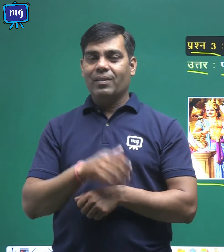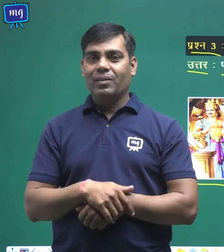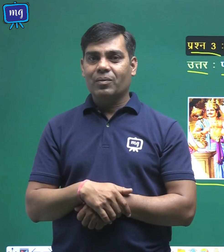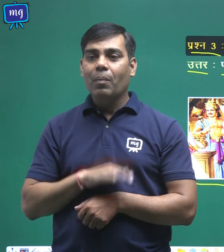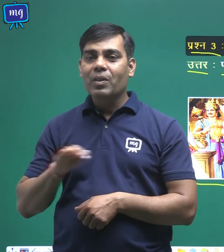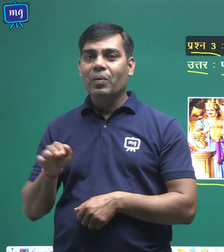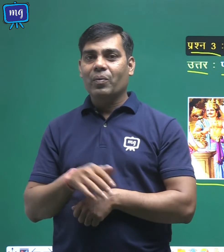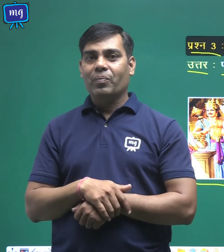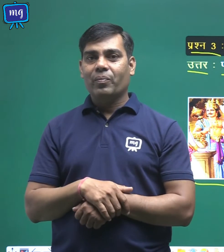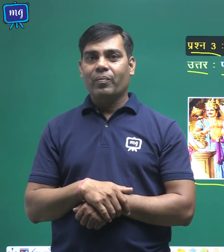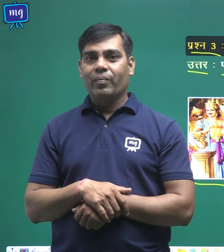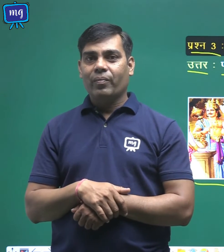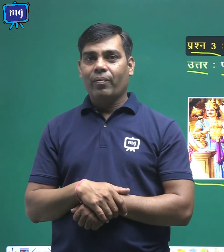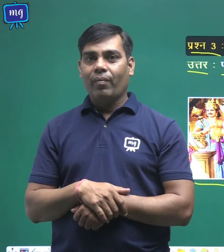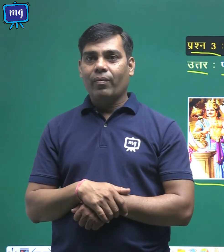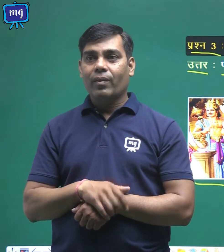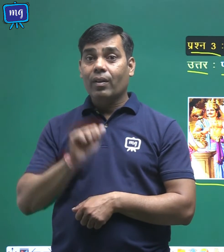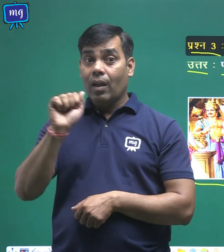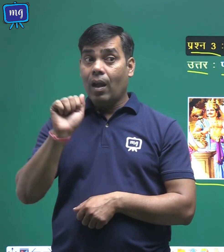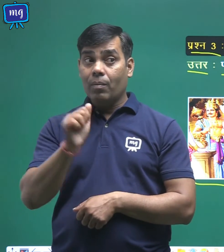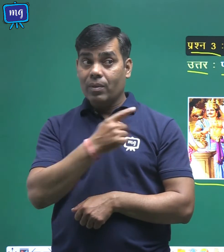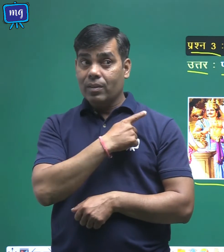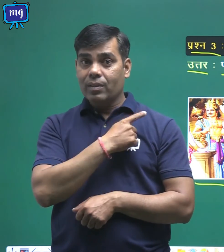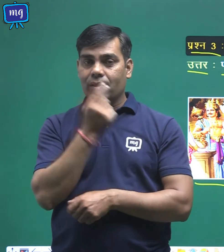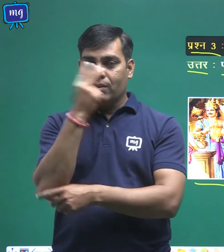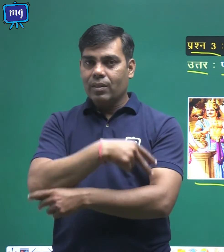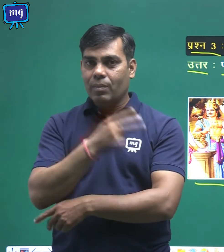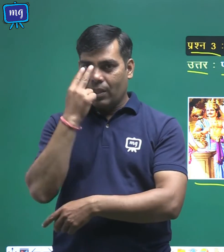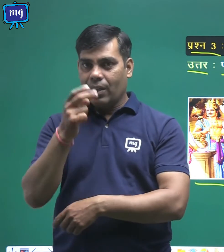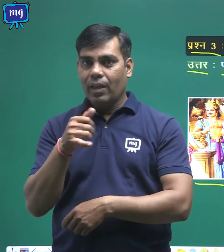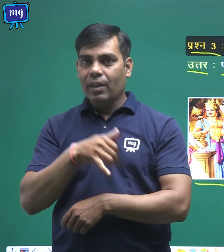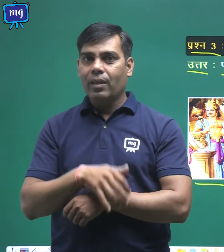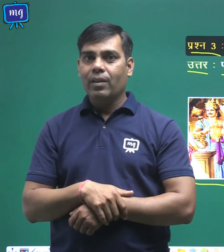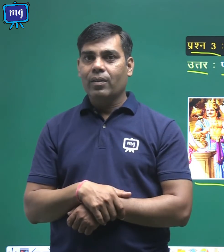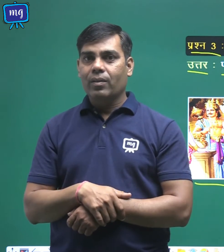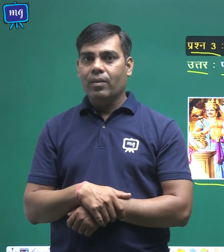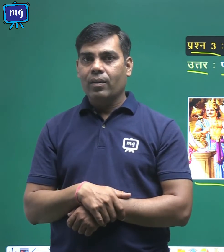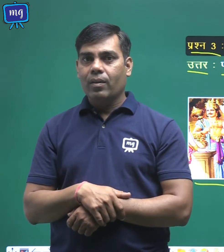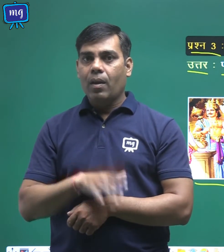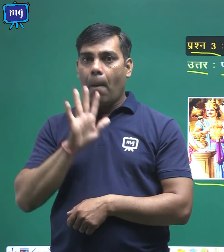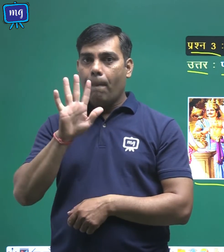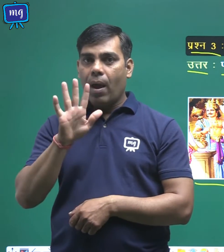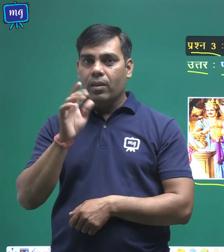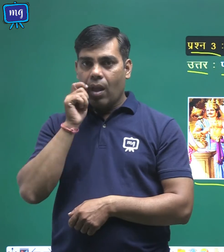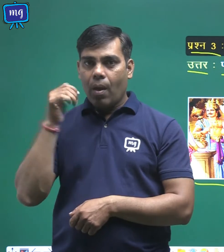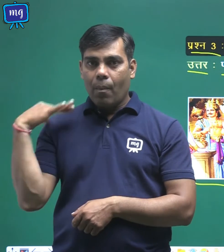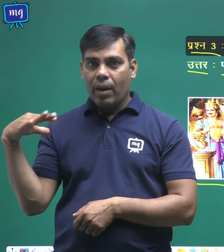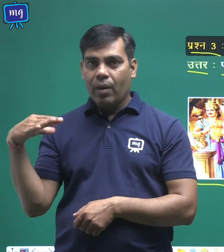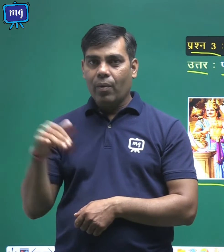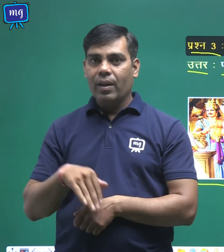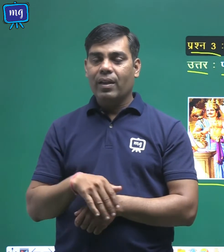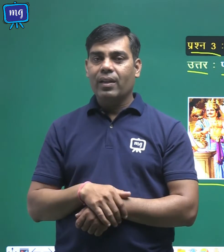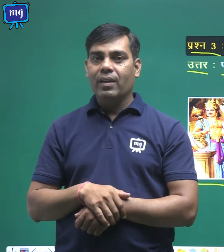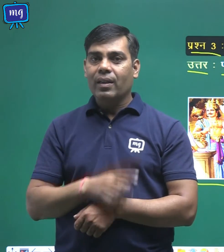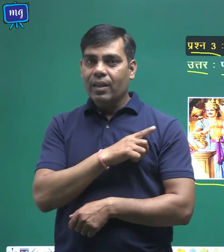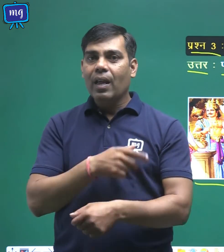बच्चों आप चित्र में देख रहे हैं कि 5 पांडव हैं।